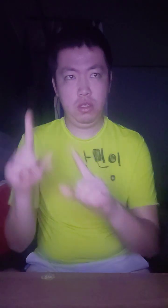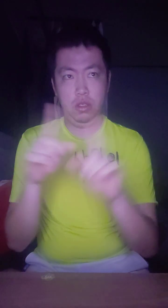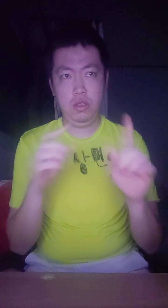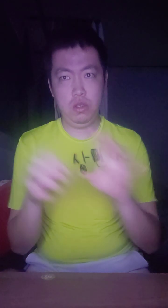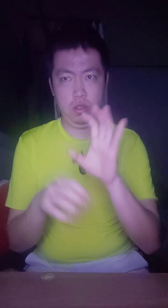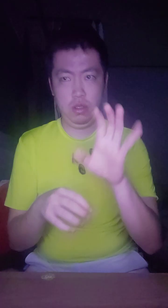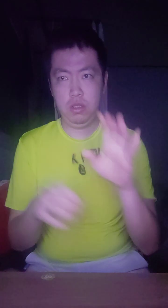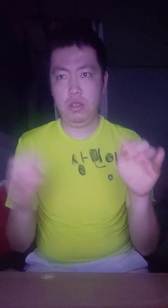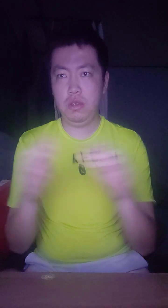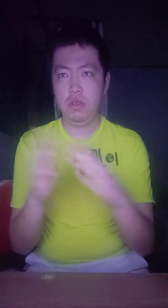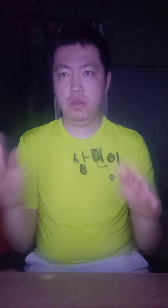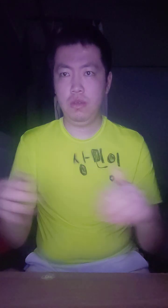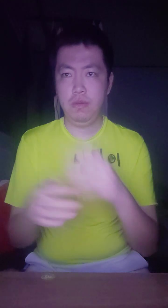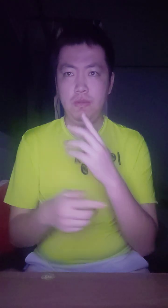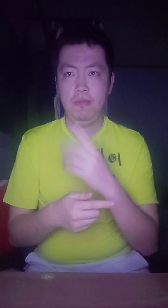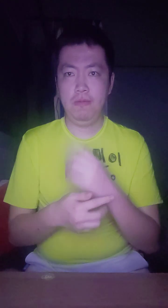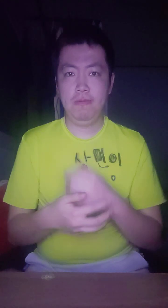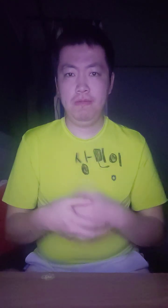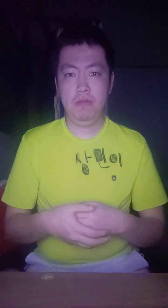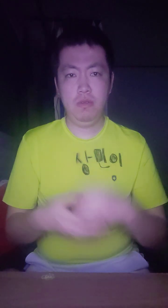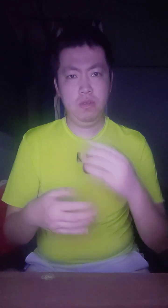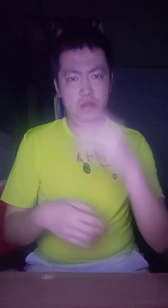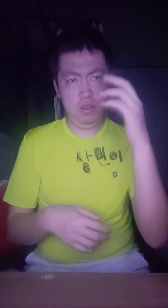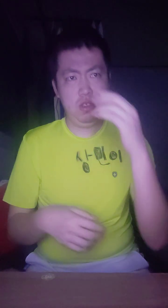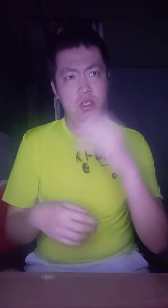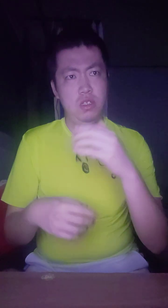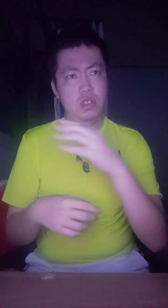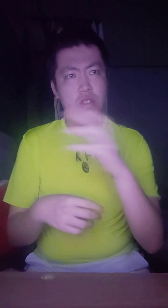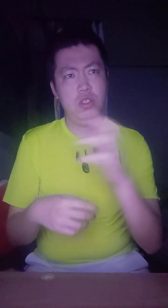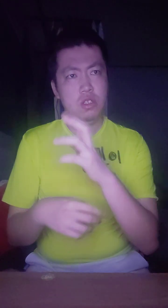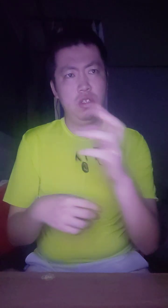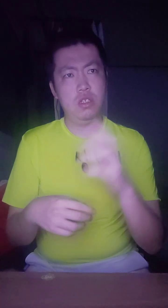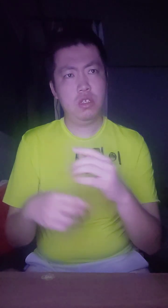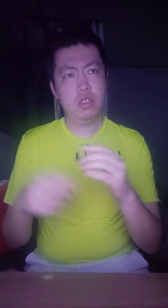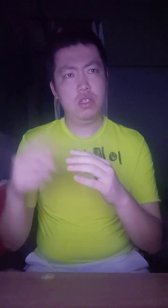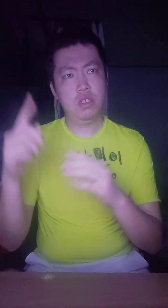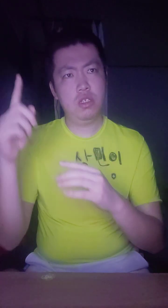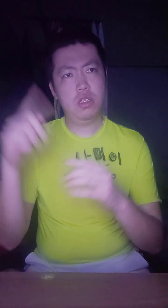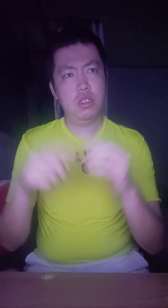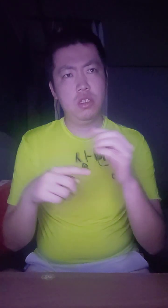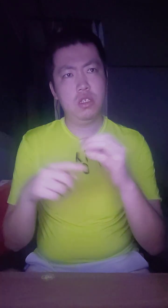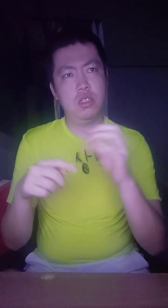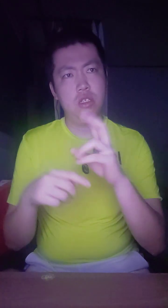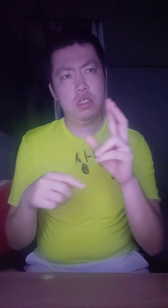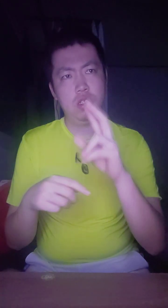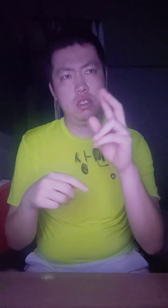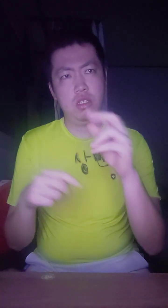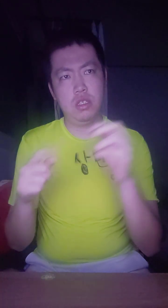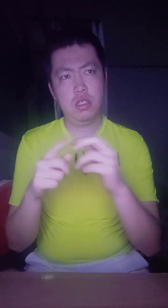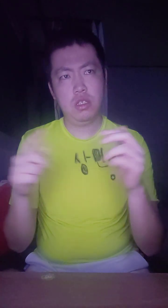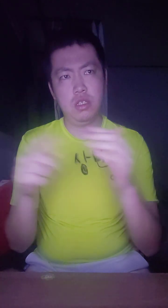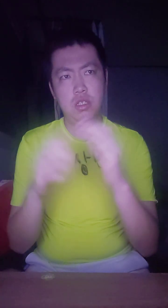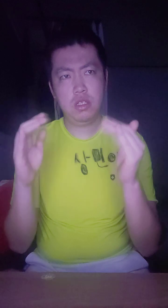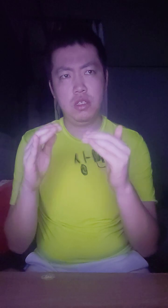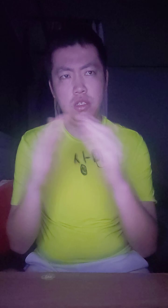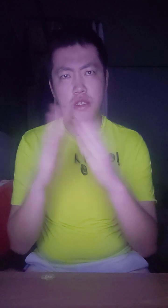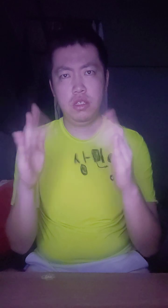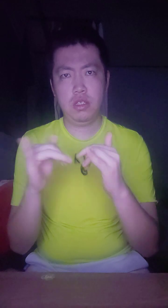공용 화장실에 적용됩니다. 윗부분은 환기 문제 때문에 천장에서 30cm 이상의 공간을 유지하기로